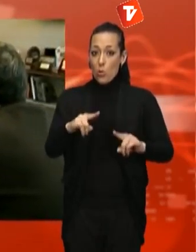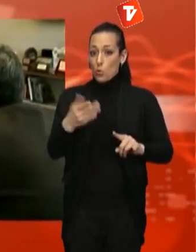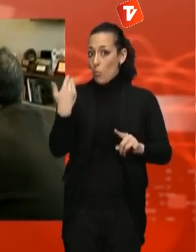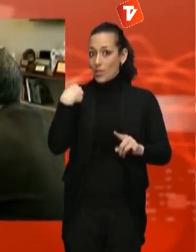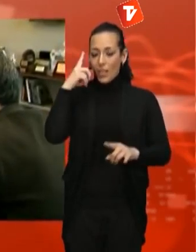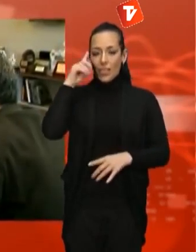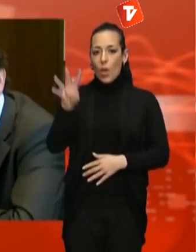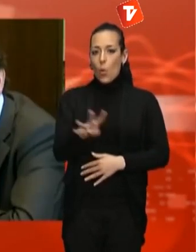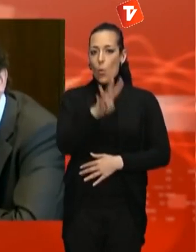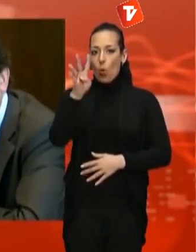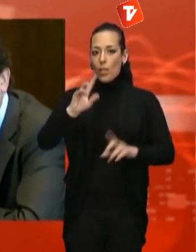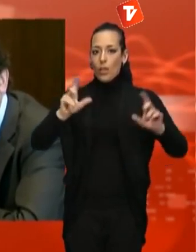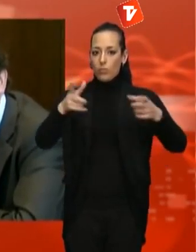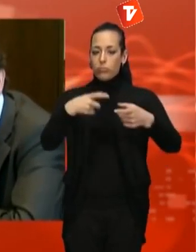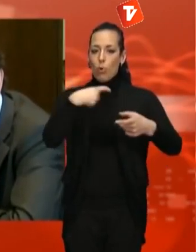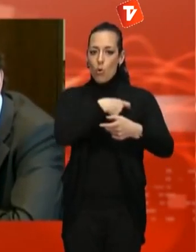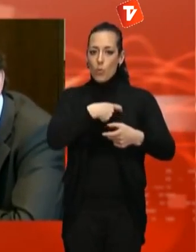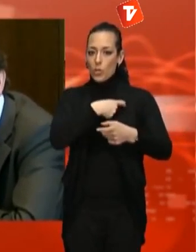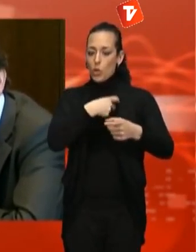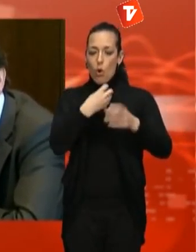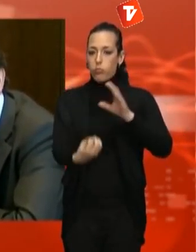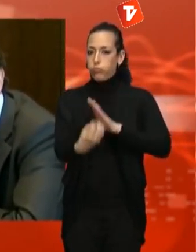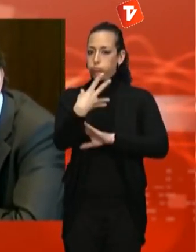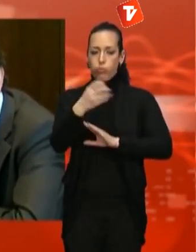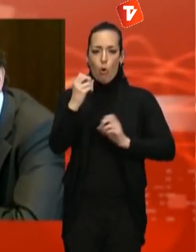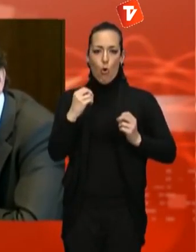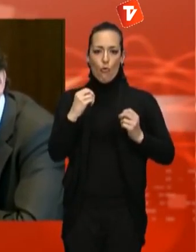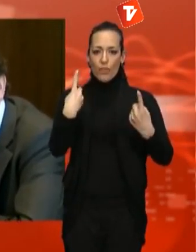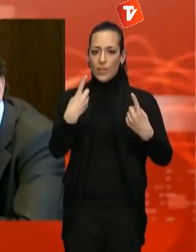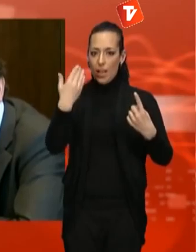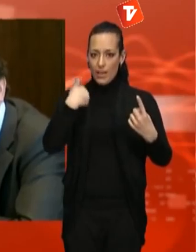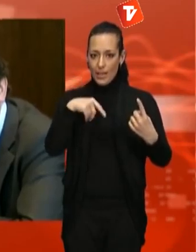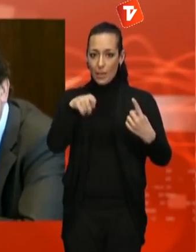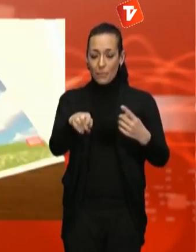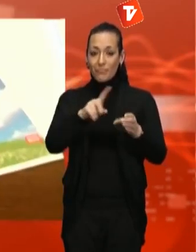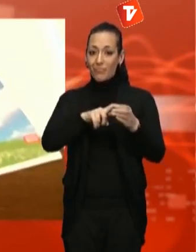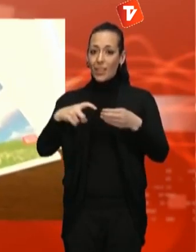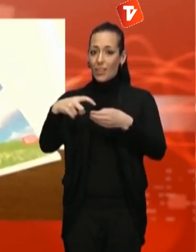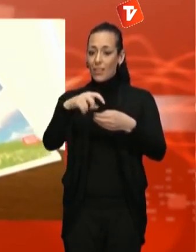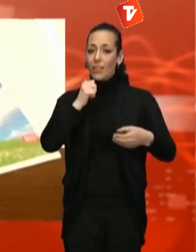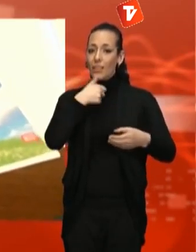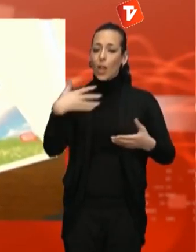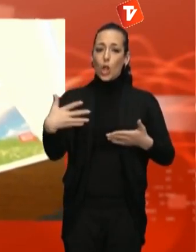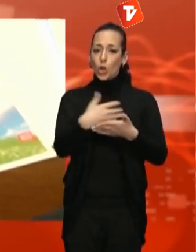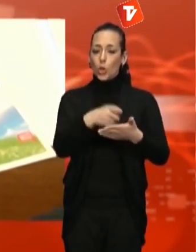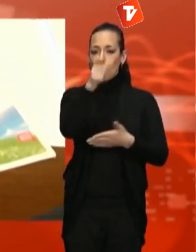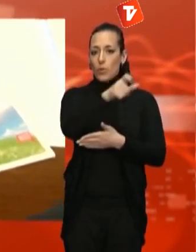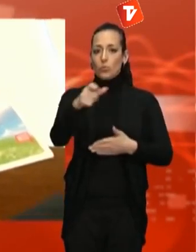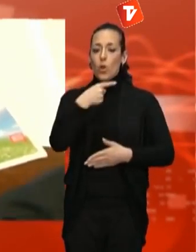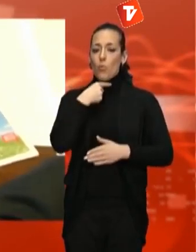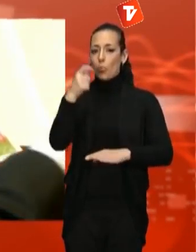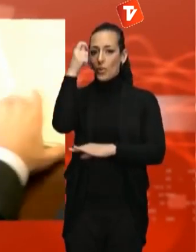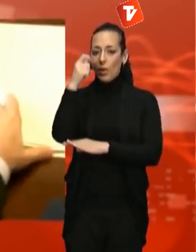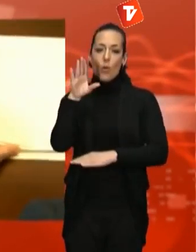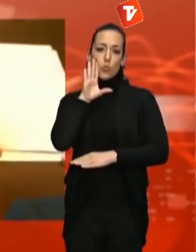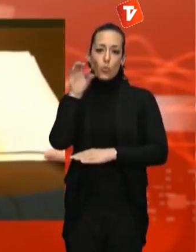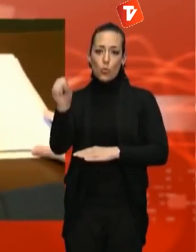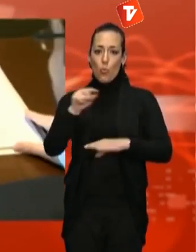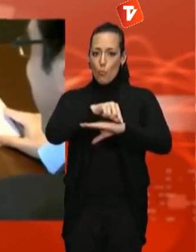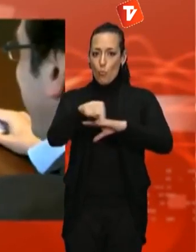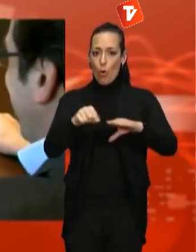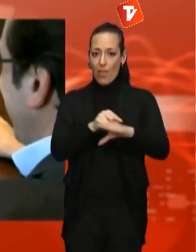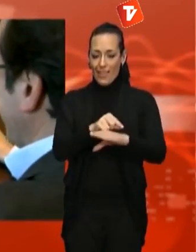4. La comissió, formada pels portaveus de tots els grups polítics municipals, han aprovat els eixos principals, l'estructura i el calendari